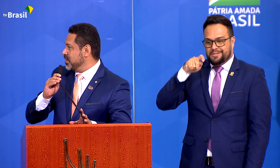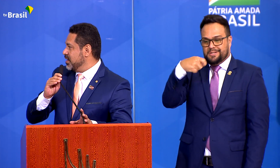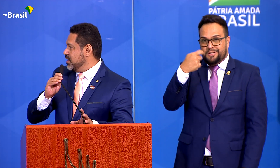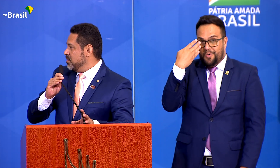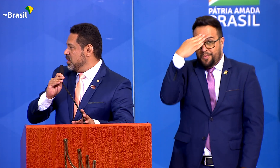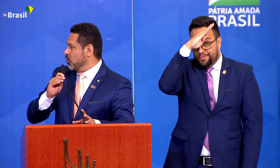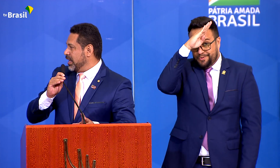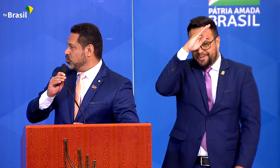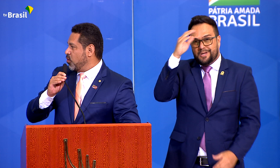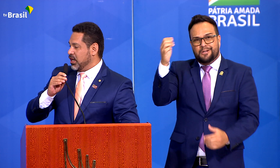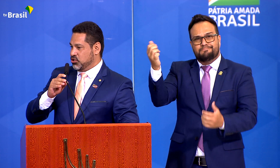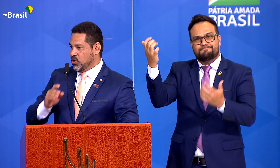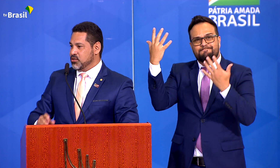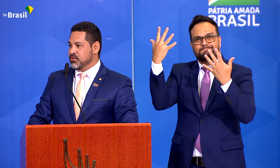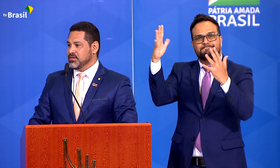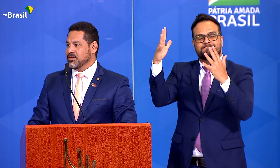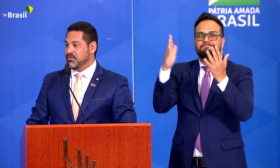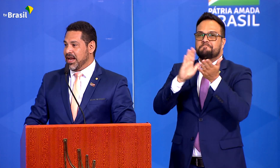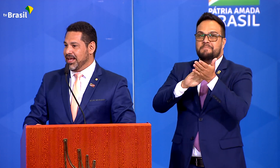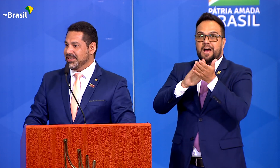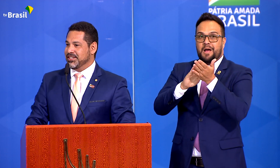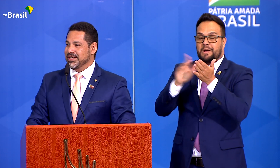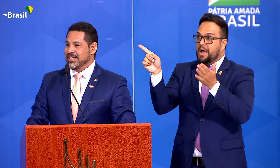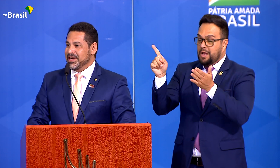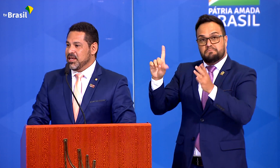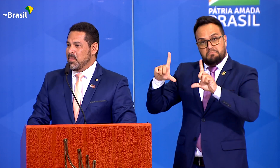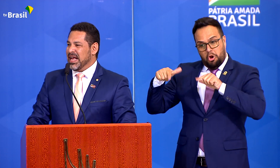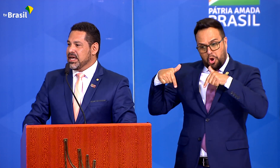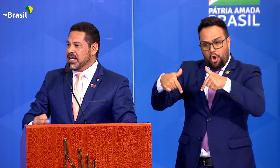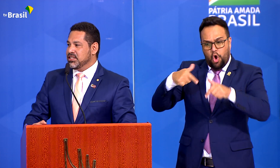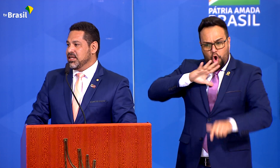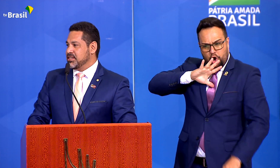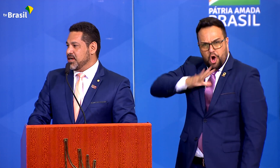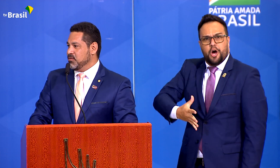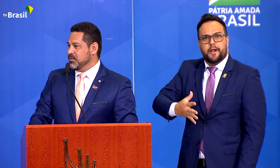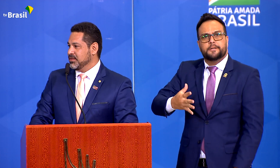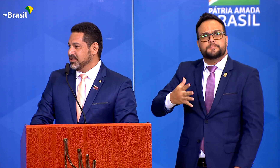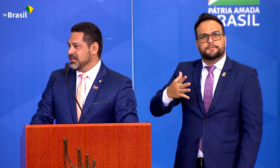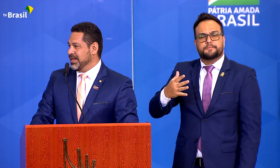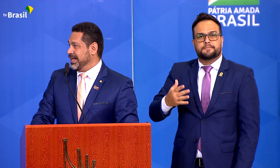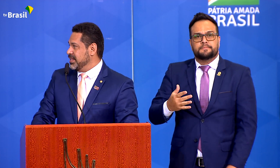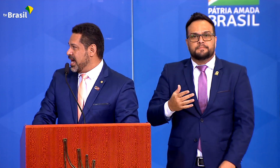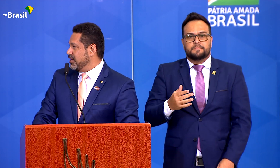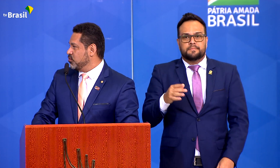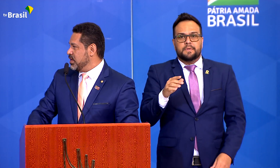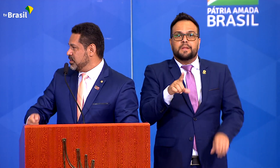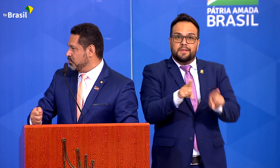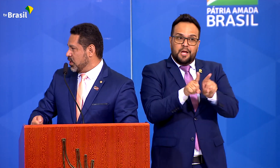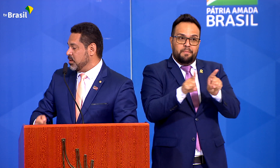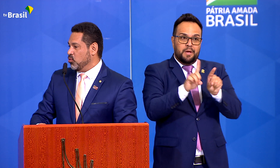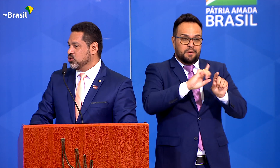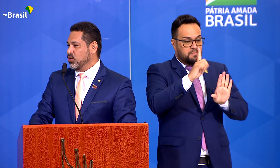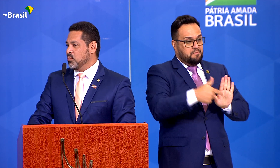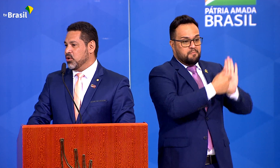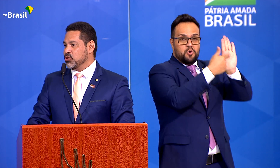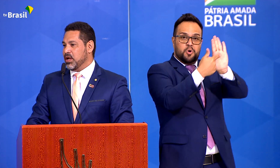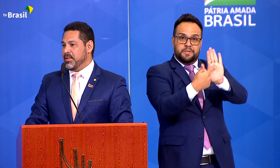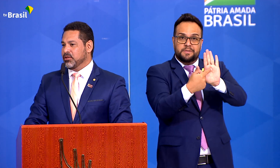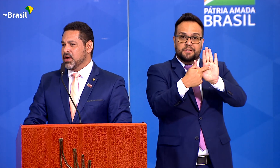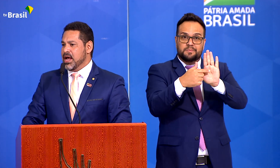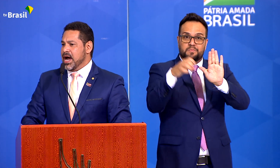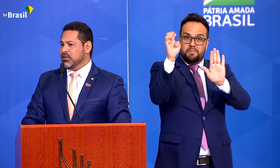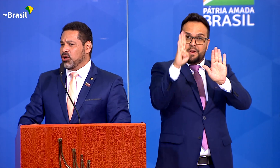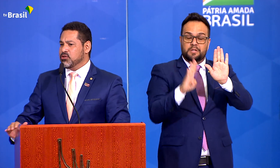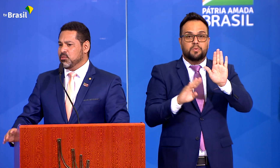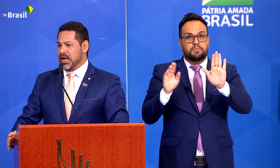parabenizar pelo ato corajoso Valente E pela grande lição que tem dado com esse com essa postura